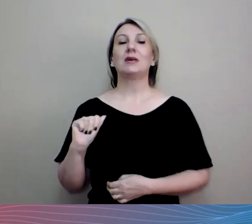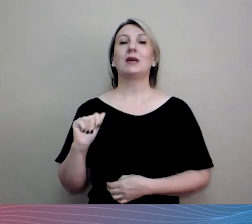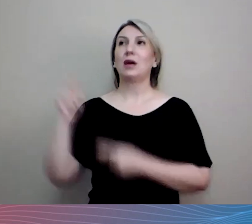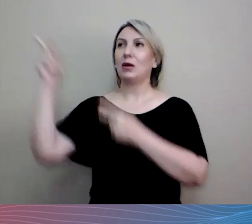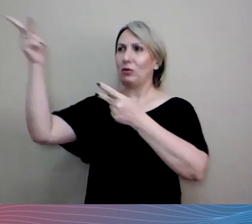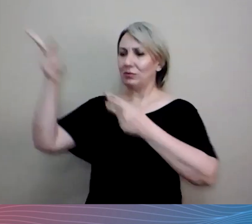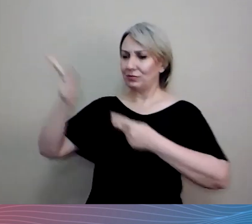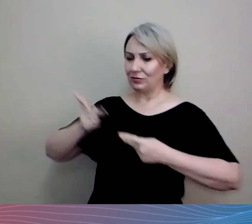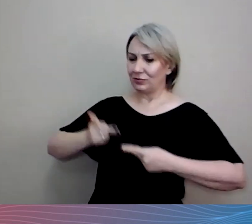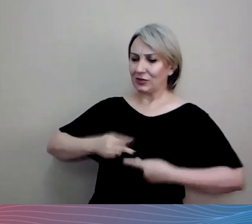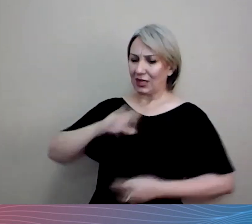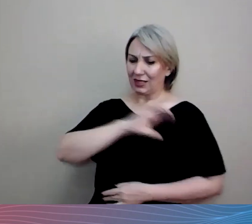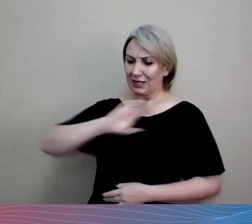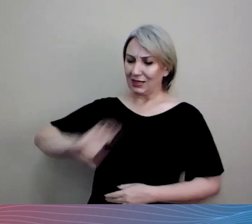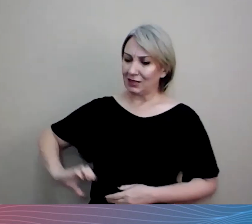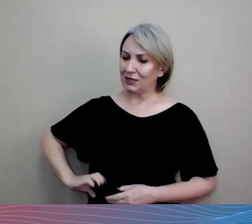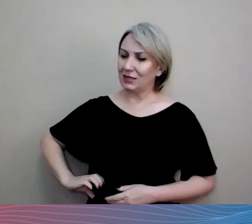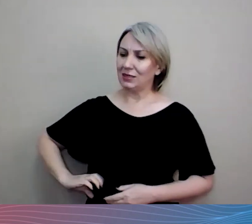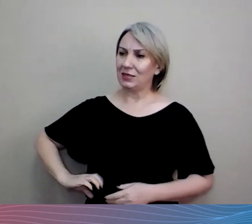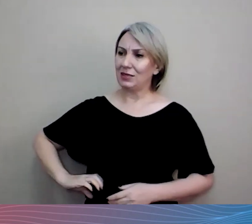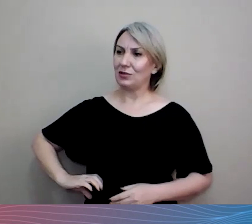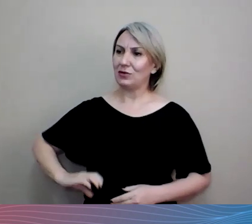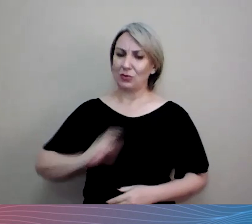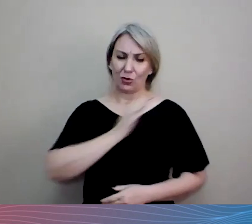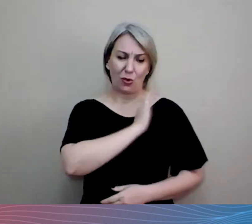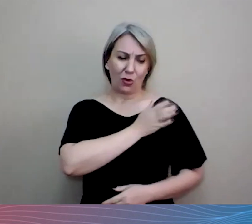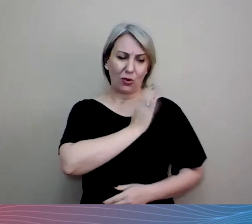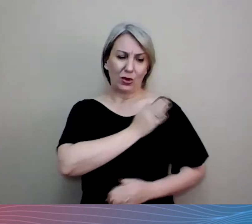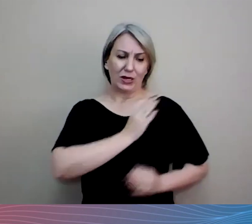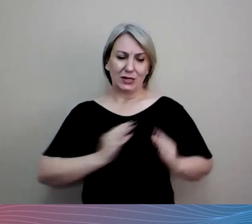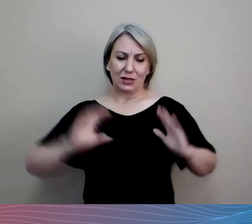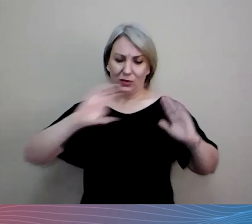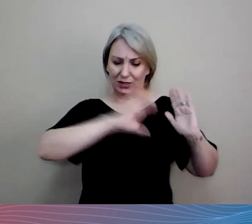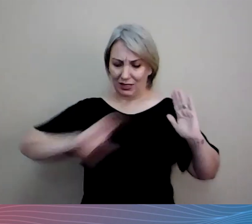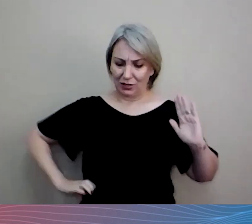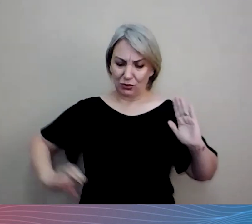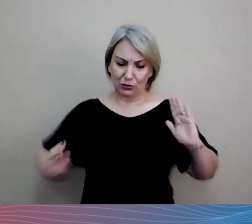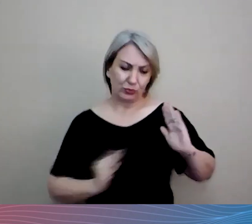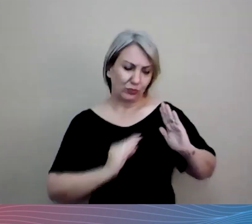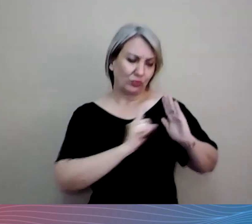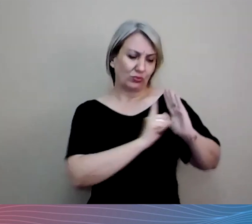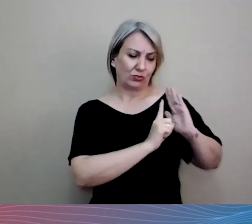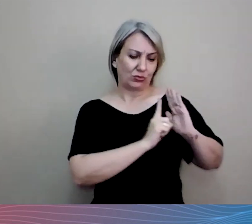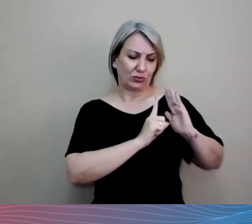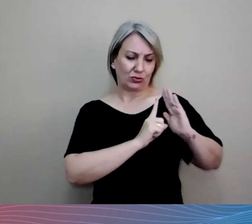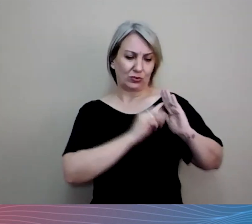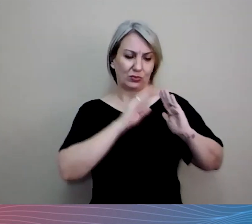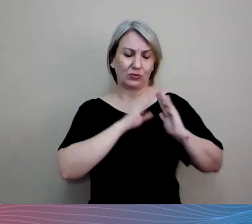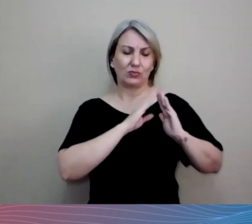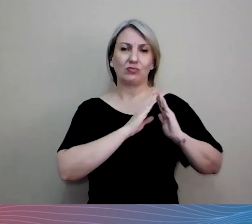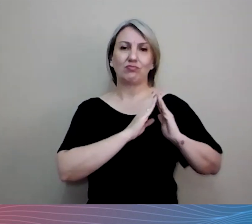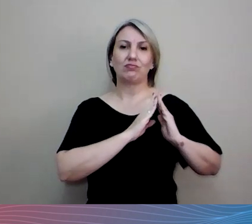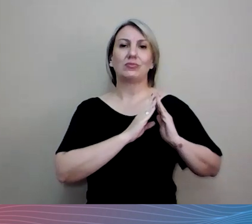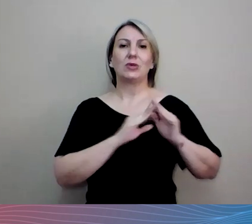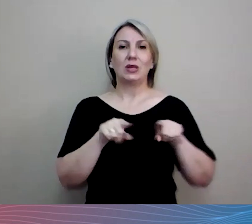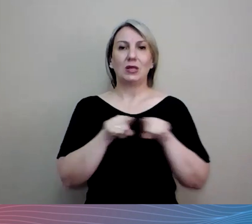humano, a entrar para o coração. Isto é, entrar também fazer morada em nossa mente, emoção